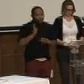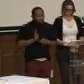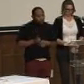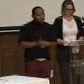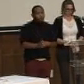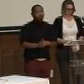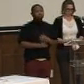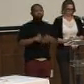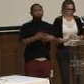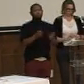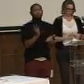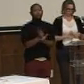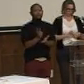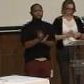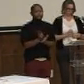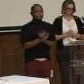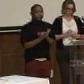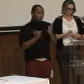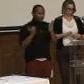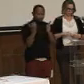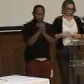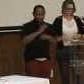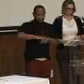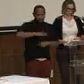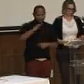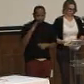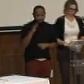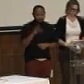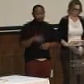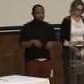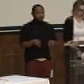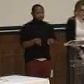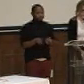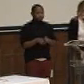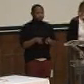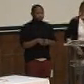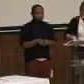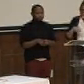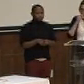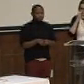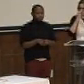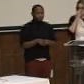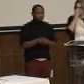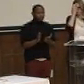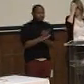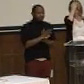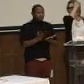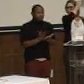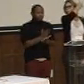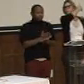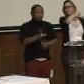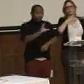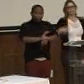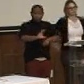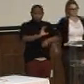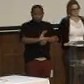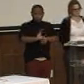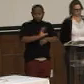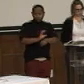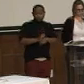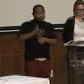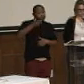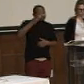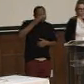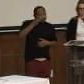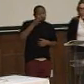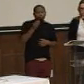essa política aumentando cada vez mais. Inclusive, parte dos nossos cursos presenciais poderão